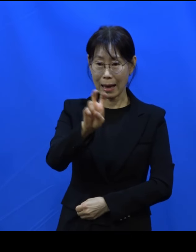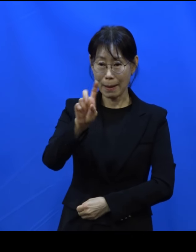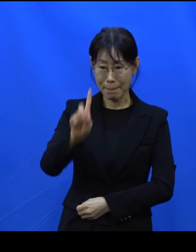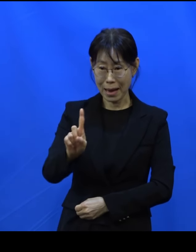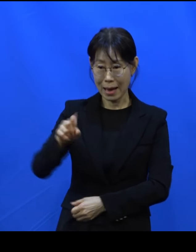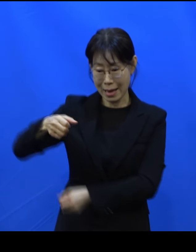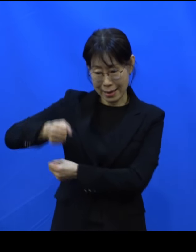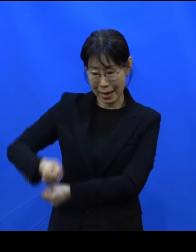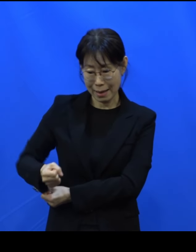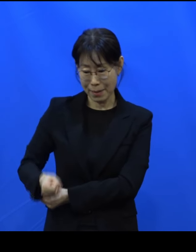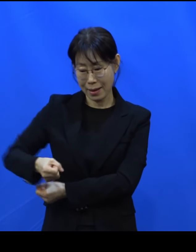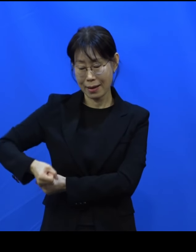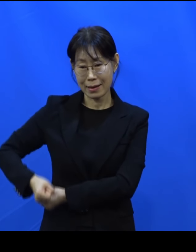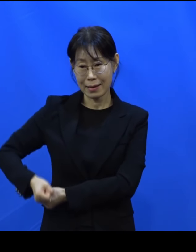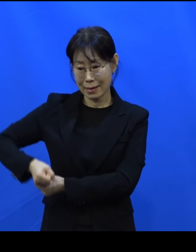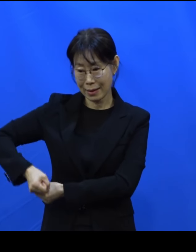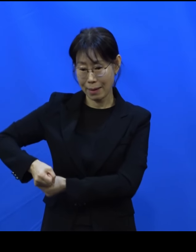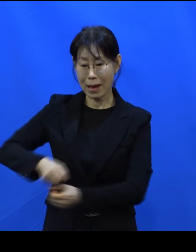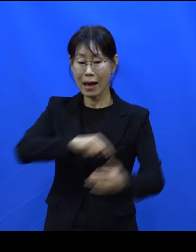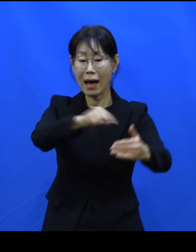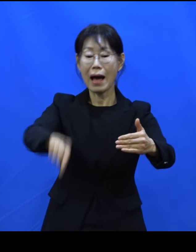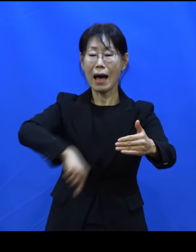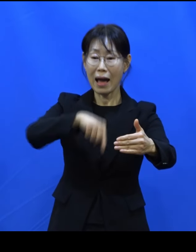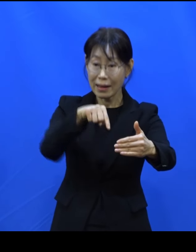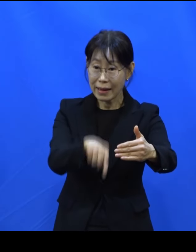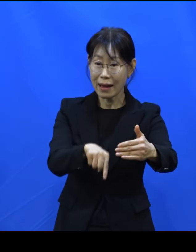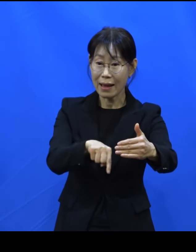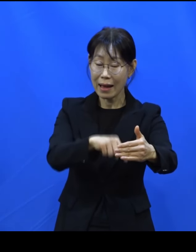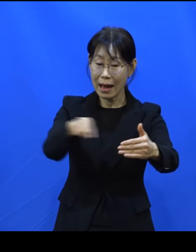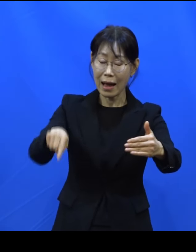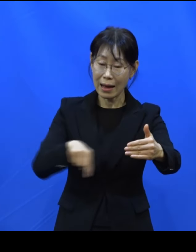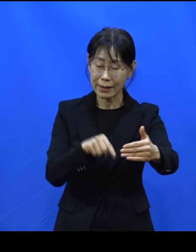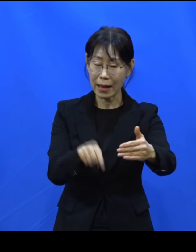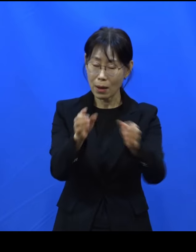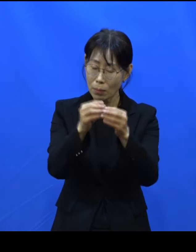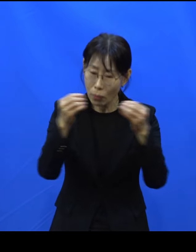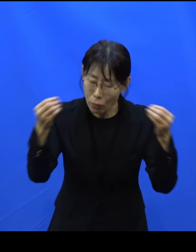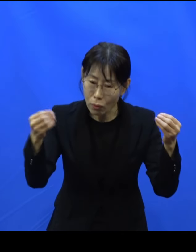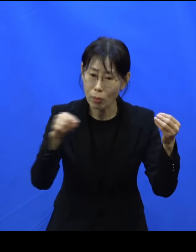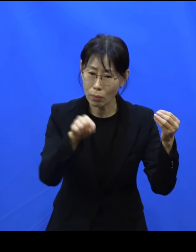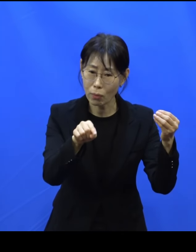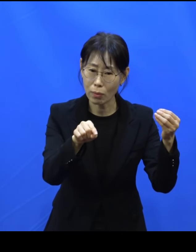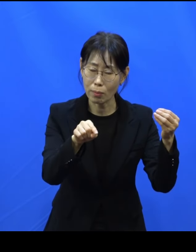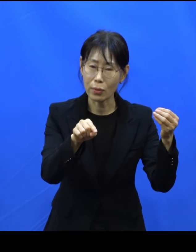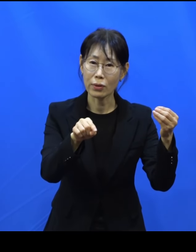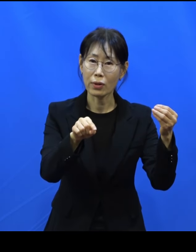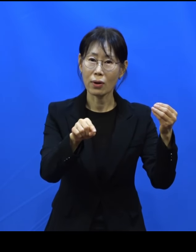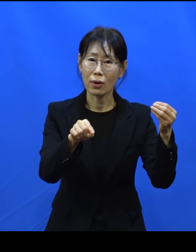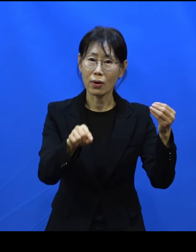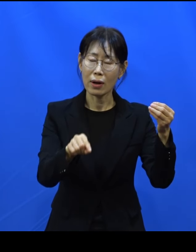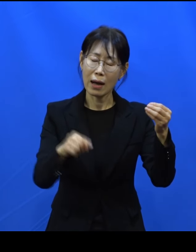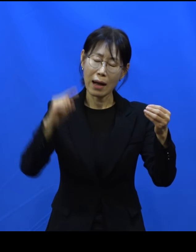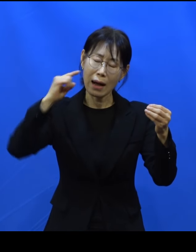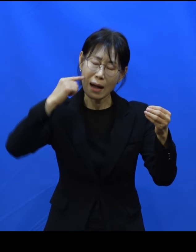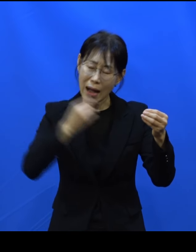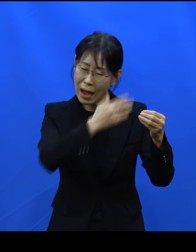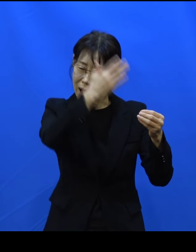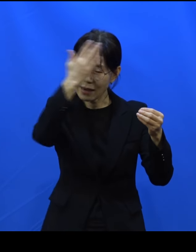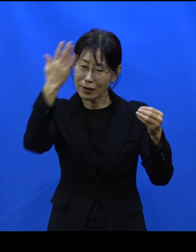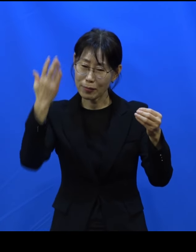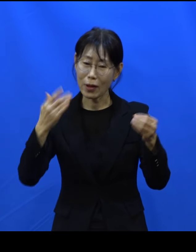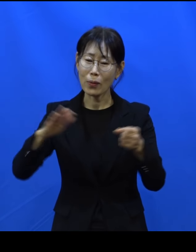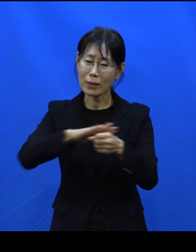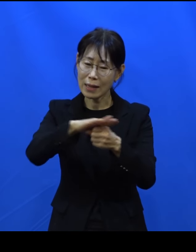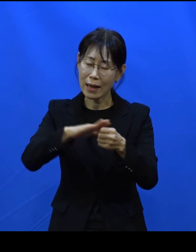초점을 좀 맞춰봐요, 여러분. 이 가마의 내부가 빛을 받아서 타오르는 이 아름답고 사랑으로 꾸며져